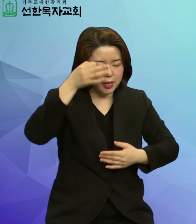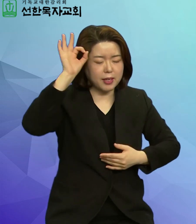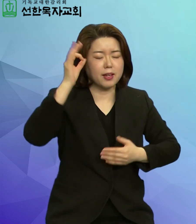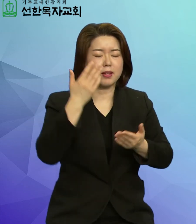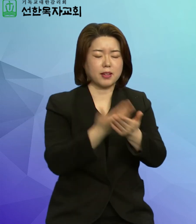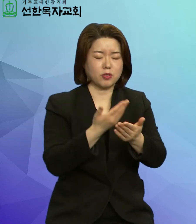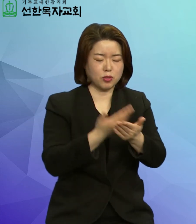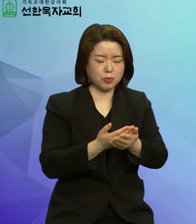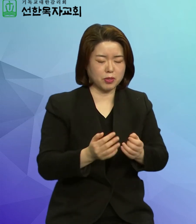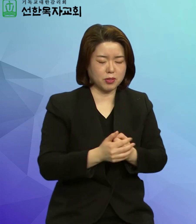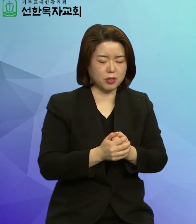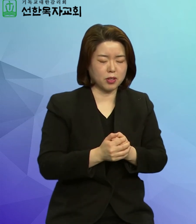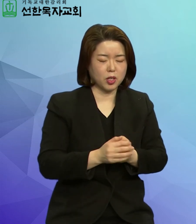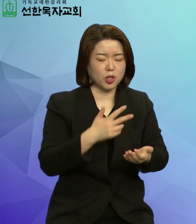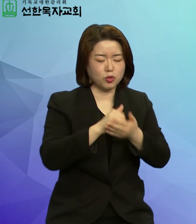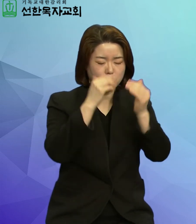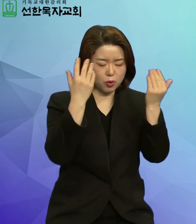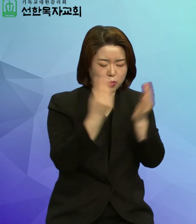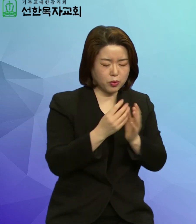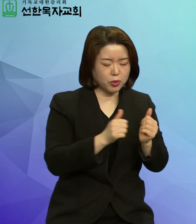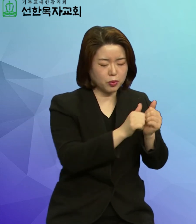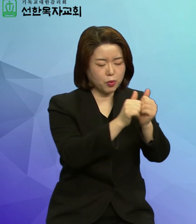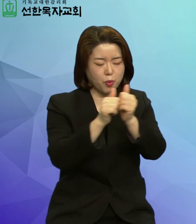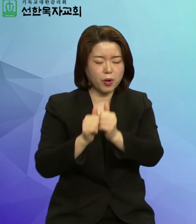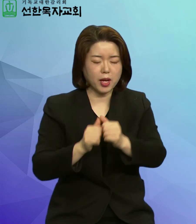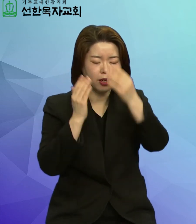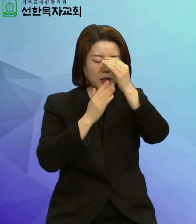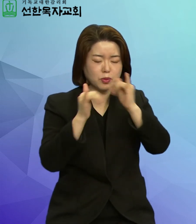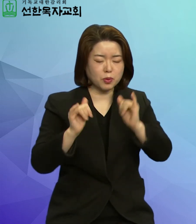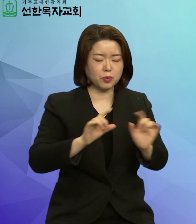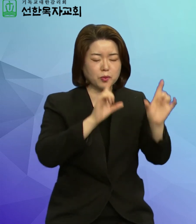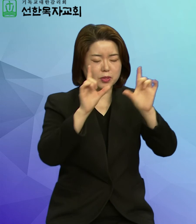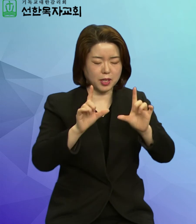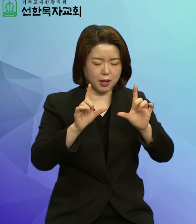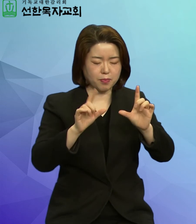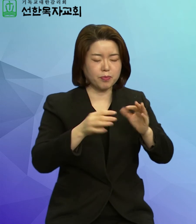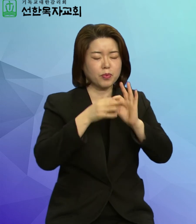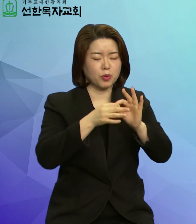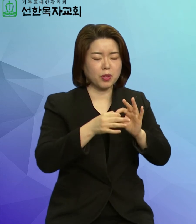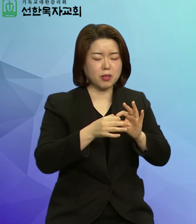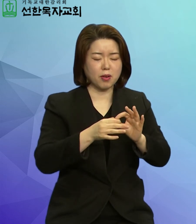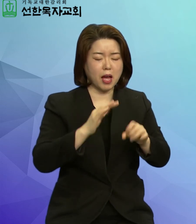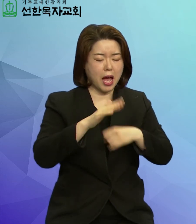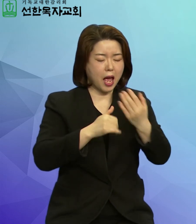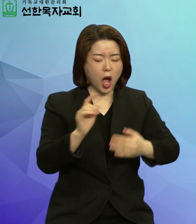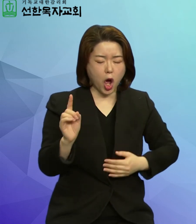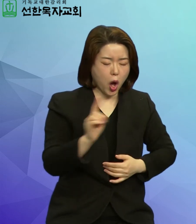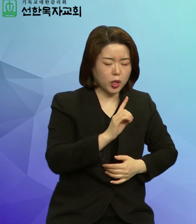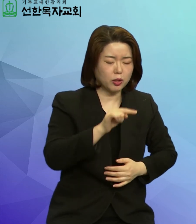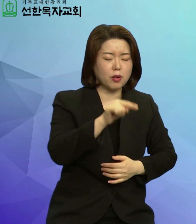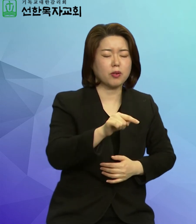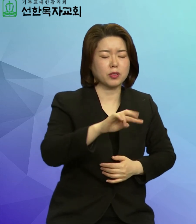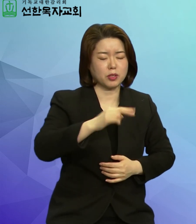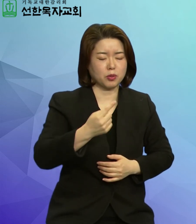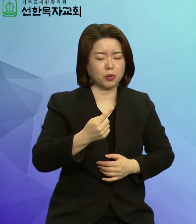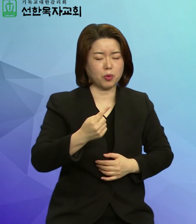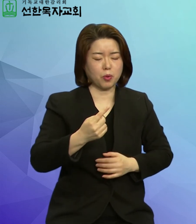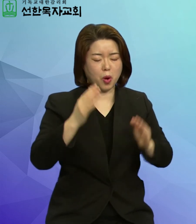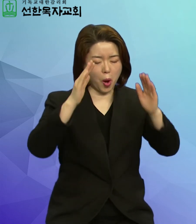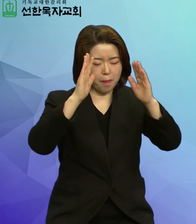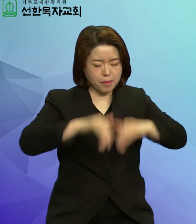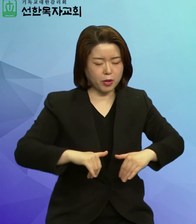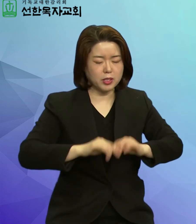깨닫게 주옵소서. 주님과 온전히 동행하는 성도의 삶을 살면서 하나님 그 어떤 것에도